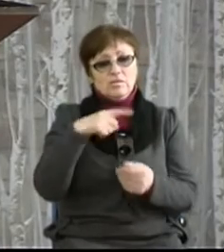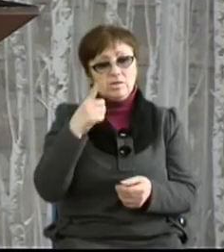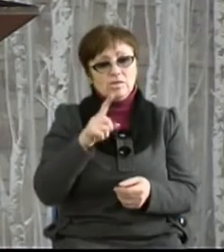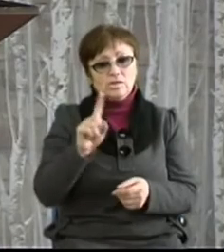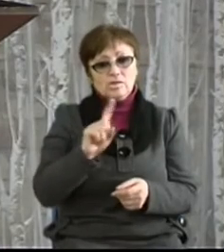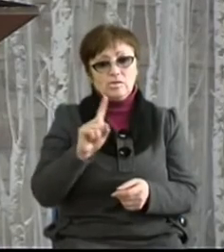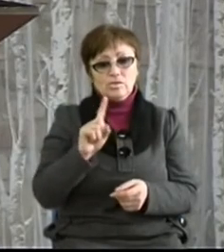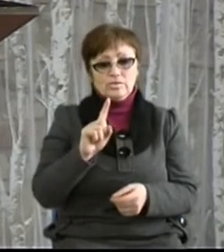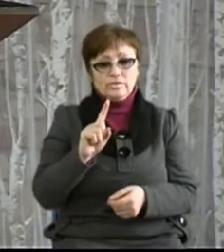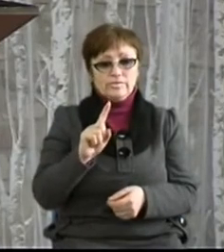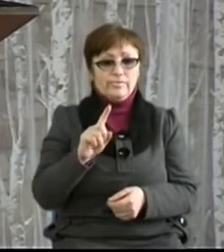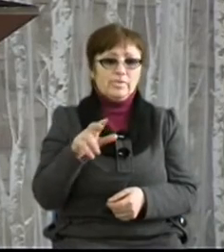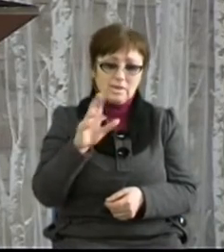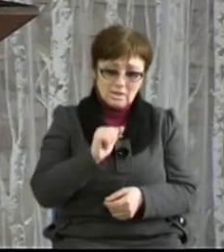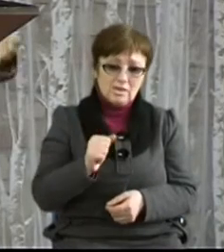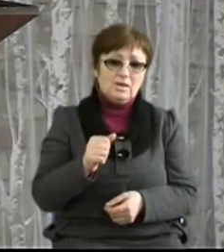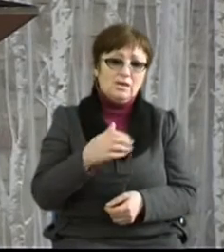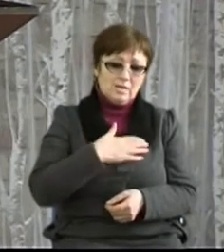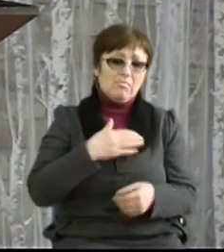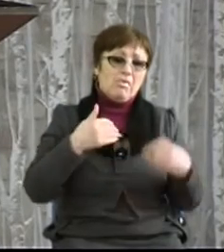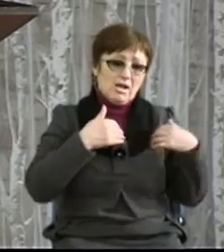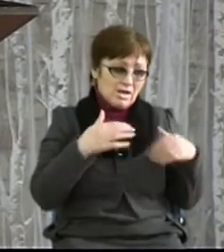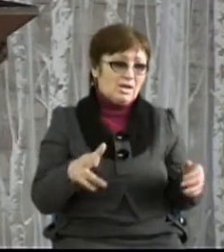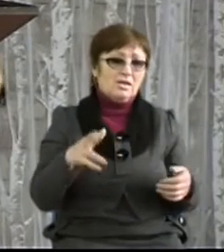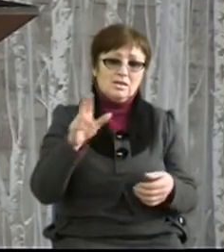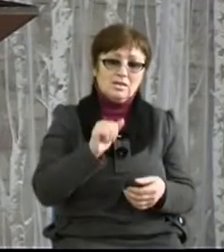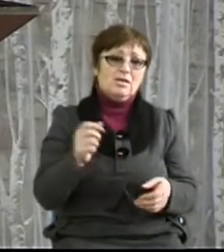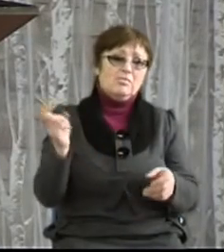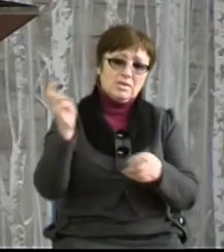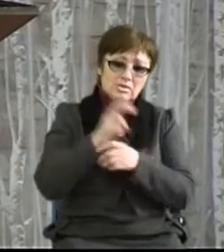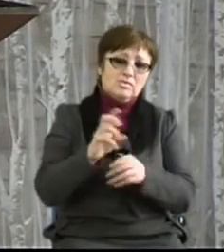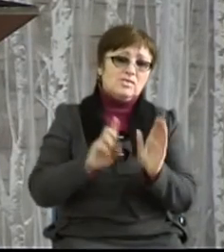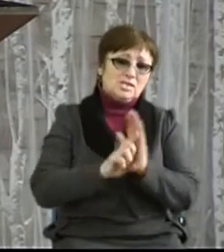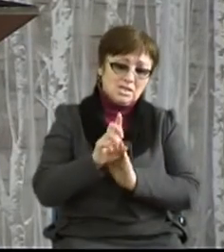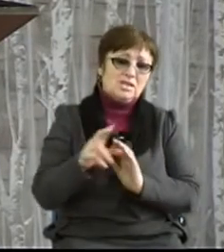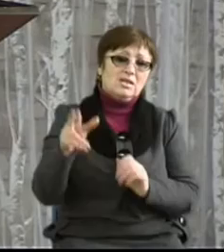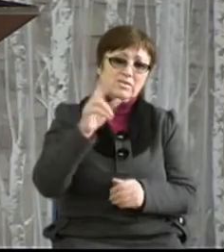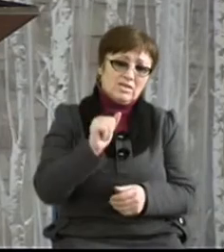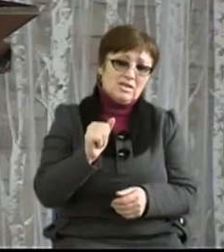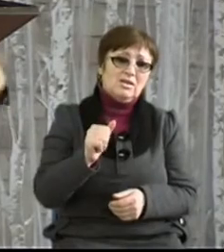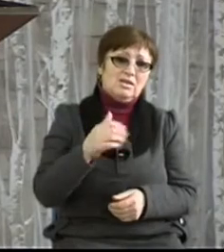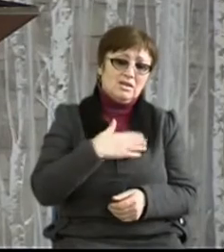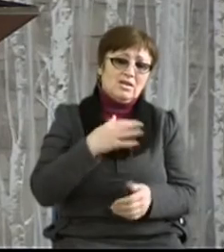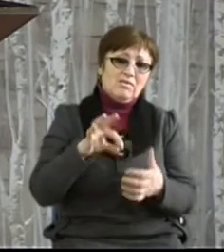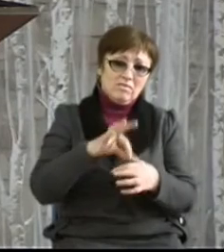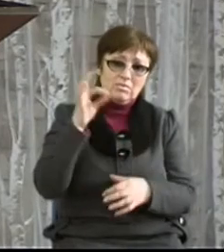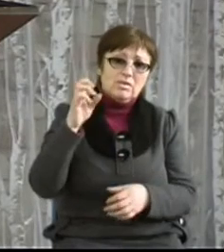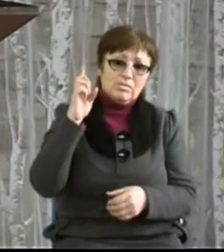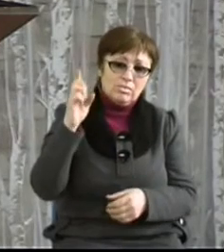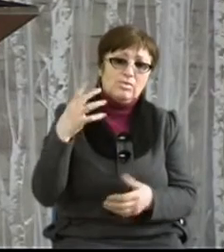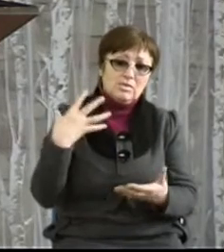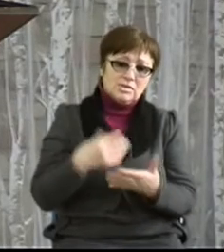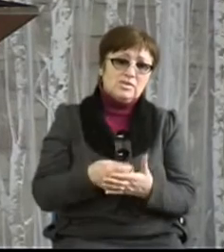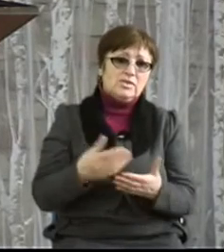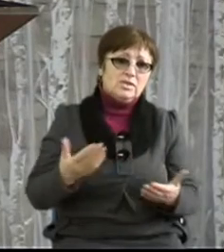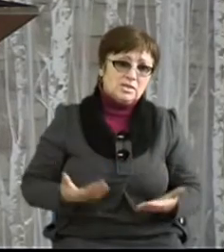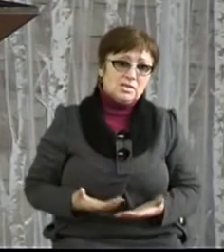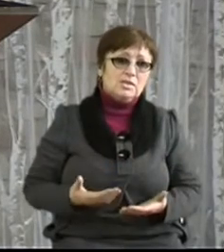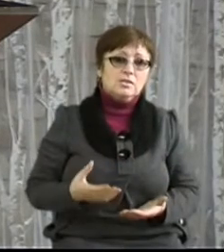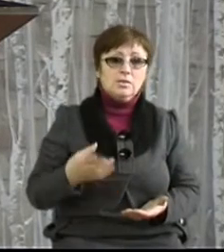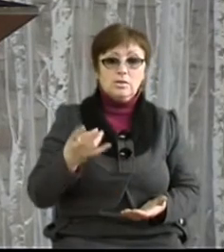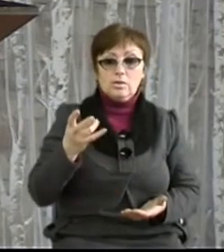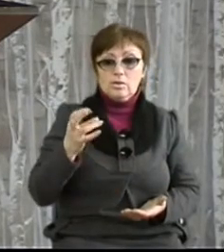том, что да, вроде мы покаялись, да, вроде мы пришли в церковь, да, вроде мы выбрали Бога в своей жизни,